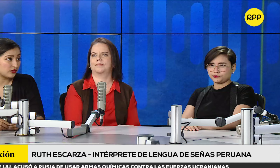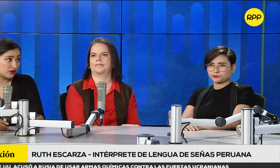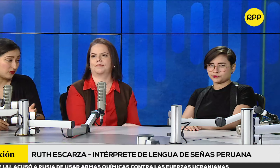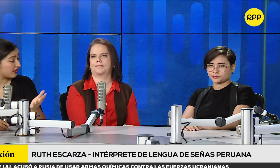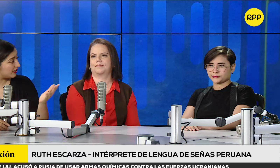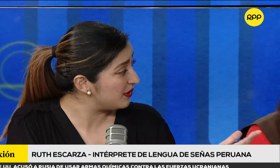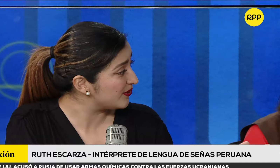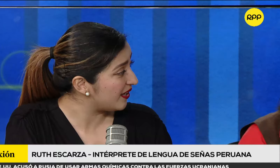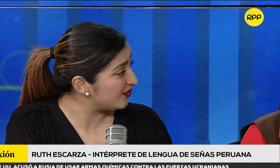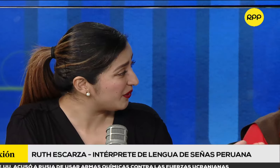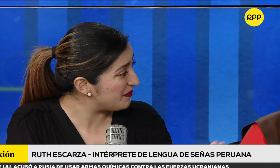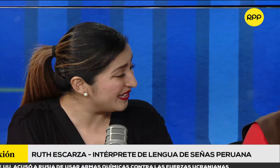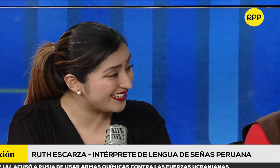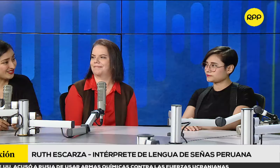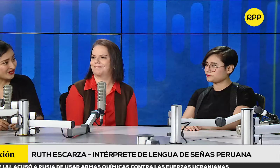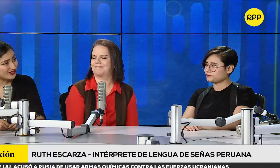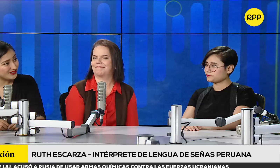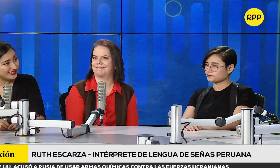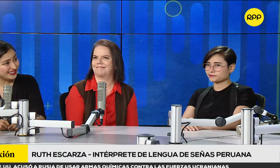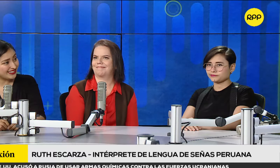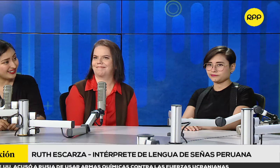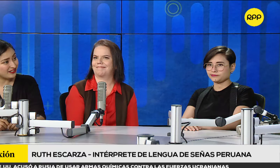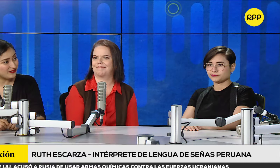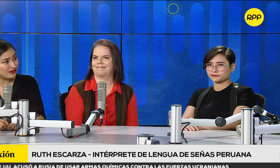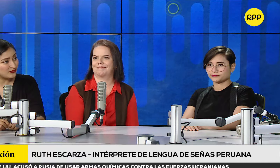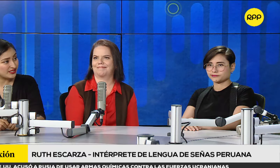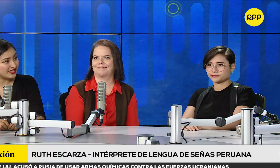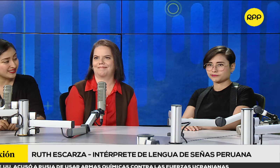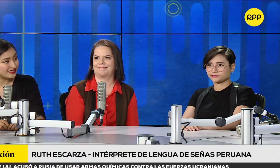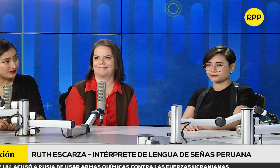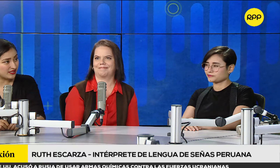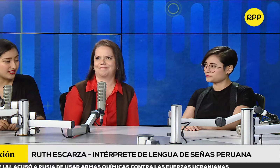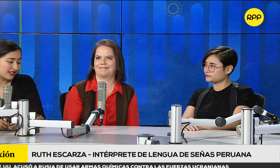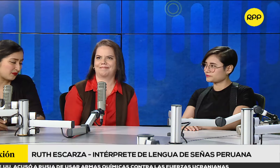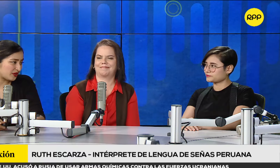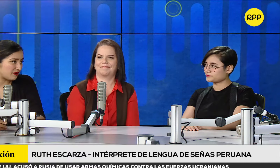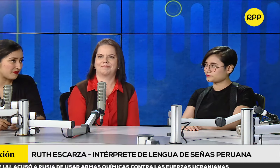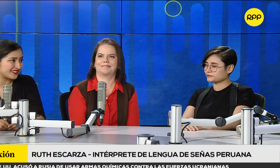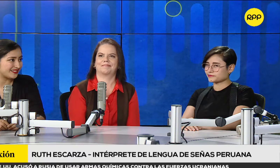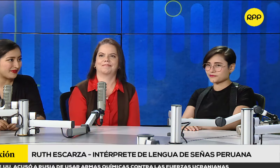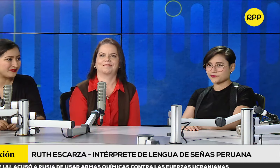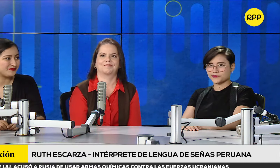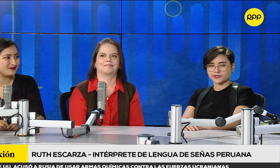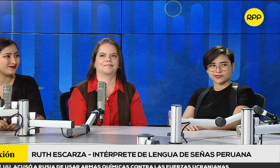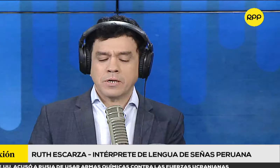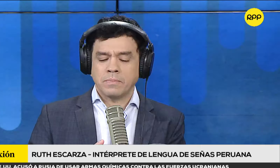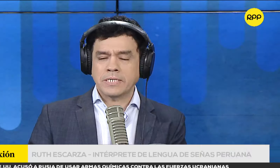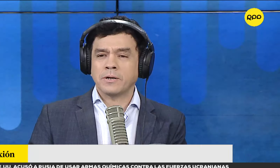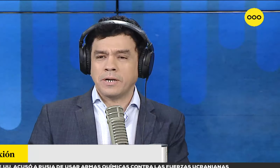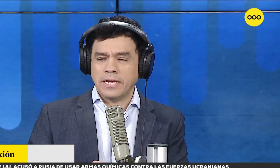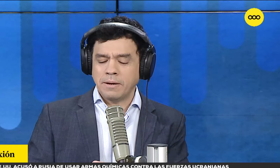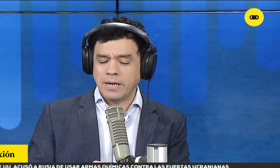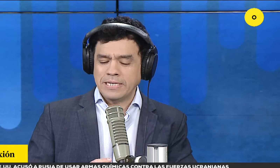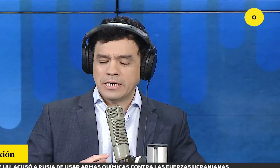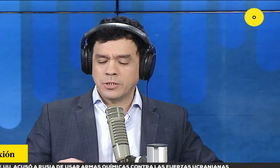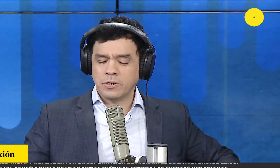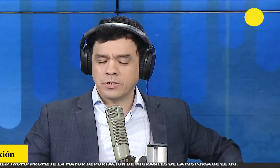Inclusive aquí a mi costado tengo a Melisa Giorgio, que es la jefa de la Oficina de Accesibilidad, que le puede hablar más del tema. Sí, vamos a conversar con ella, Melisa Giorgio,